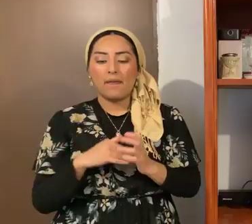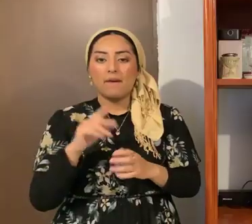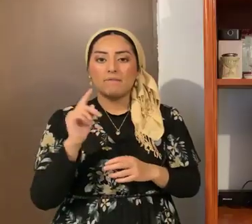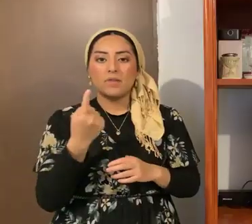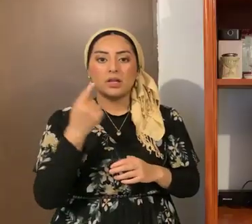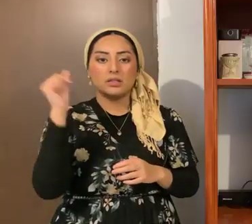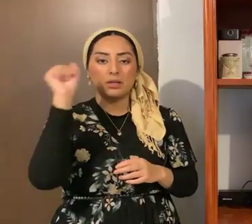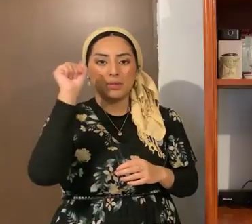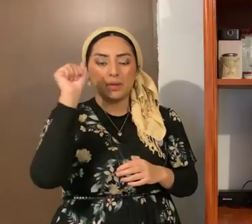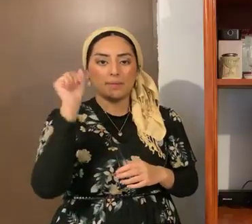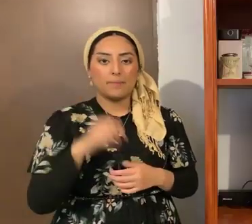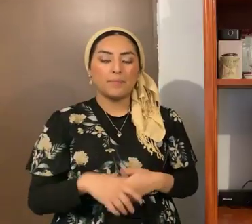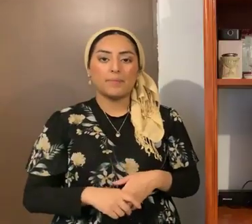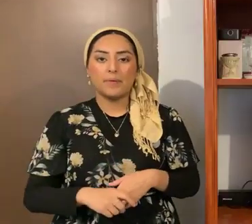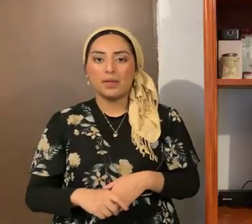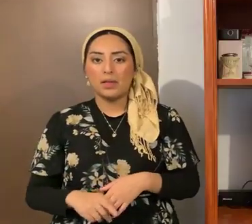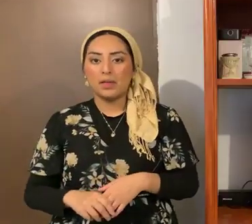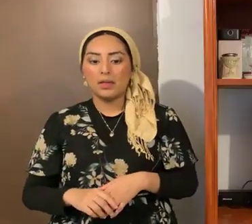a 1 de Samuel.